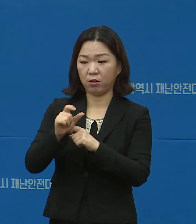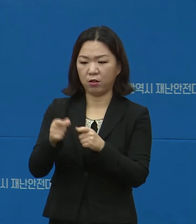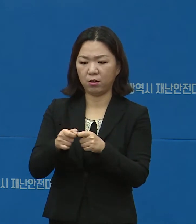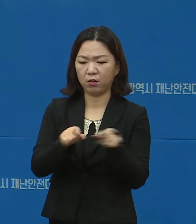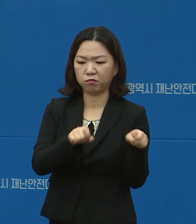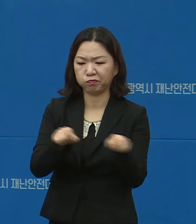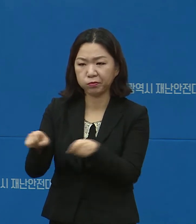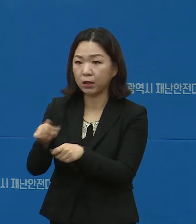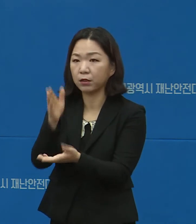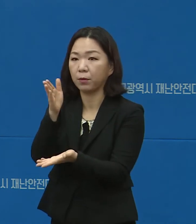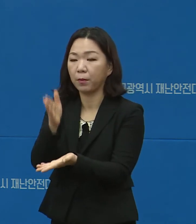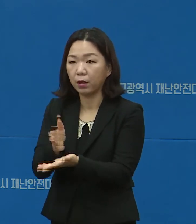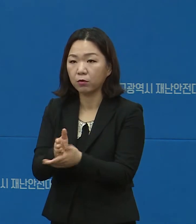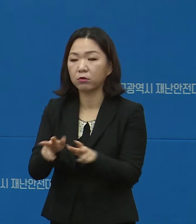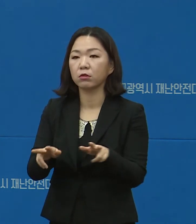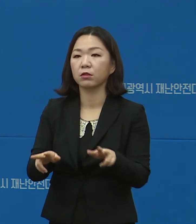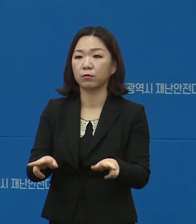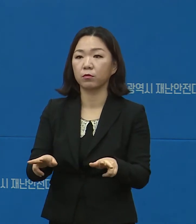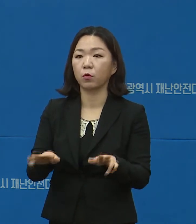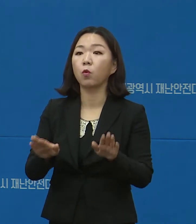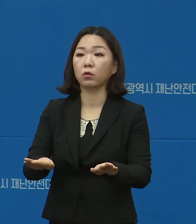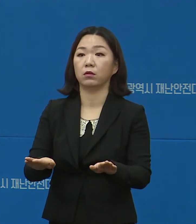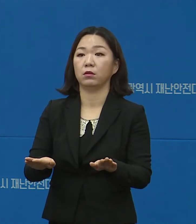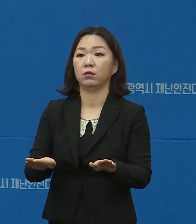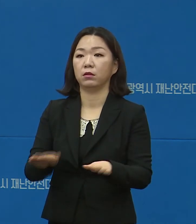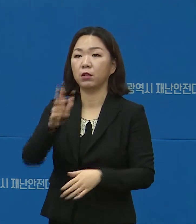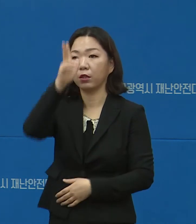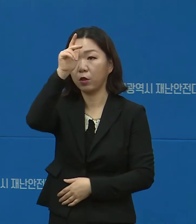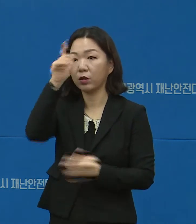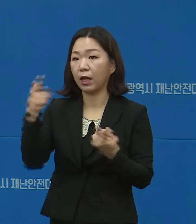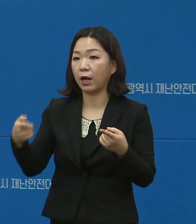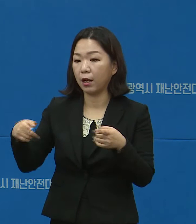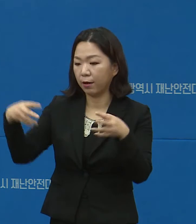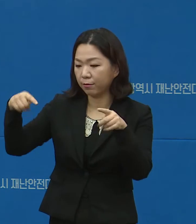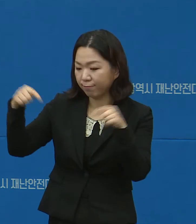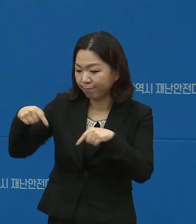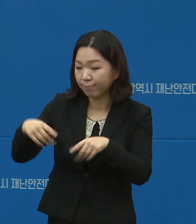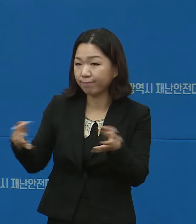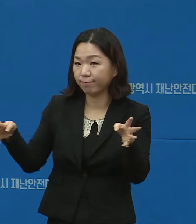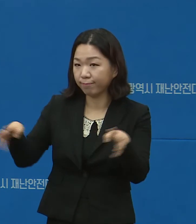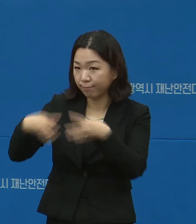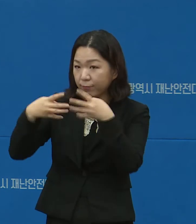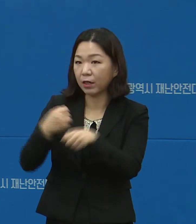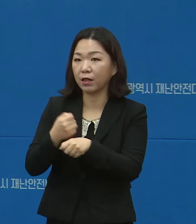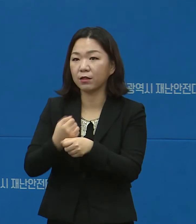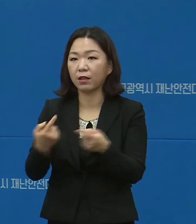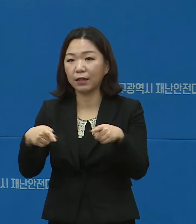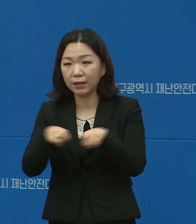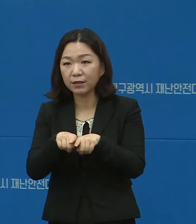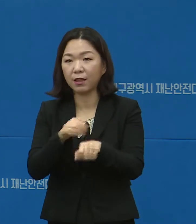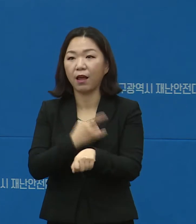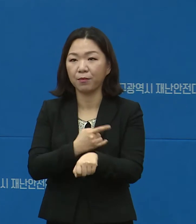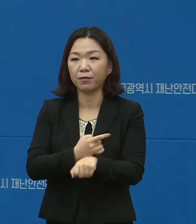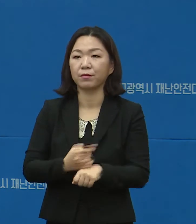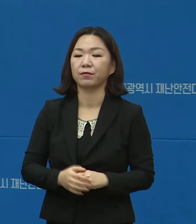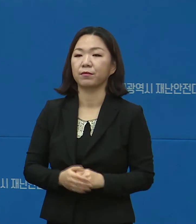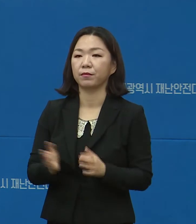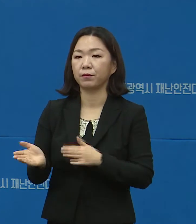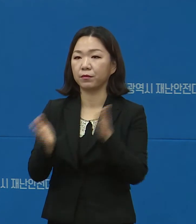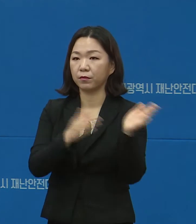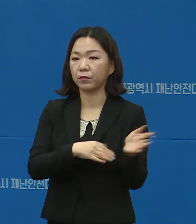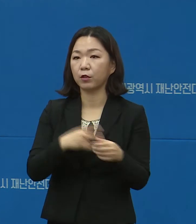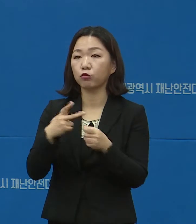없기 때문에 오늘 경찰과 협의하에 하게 되었습니다. 그다음 두 번째는